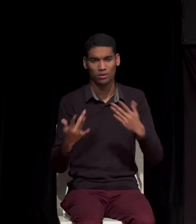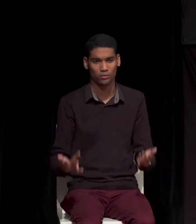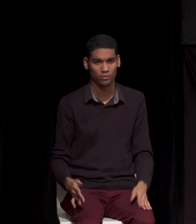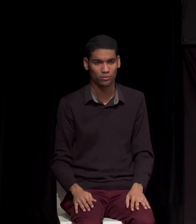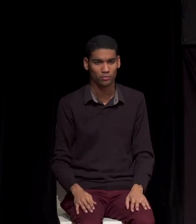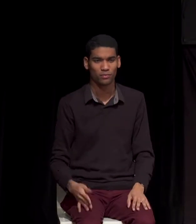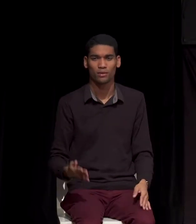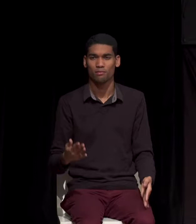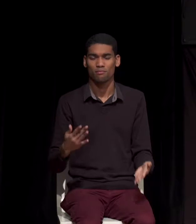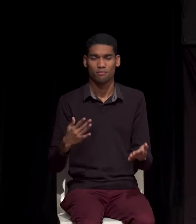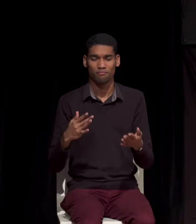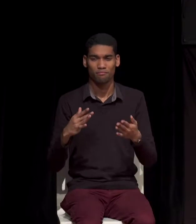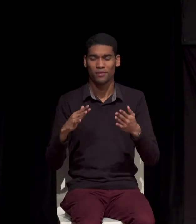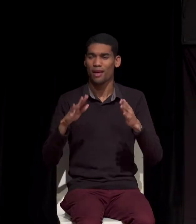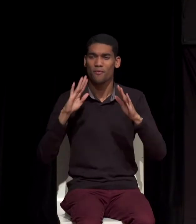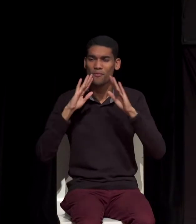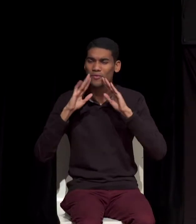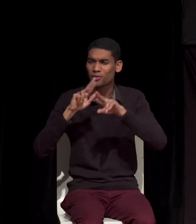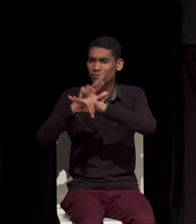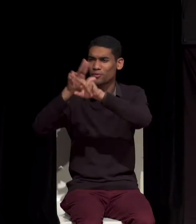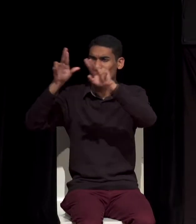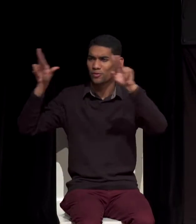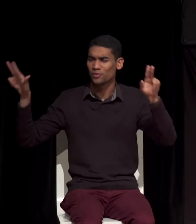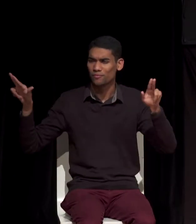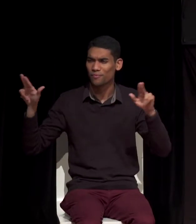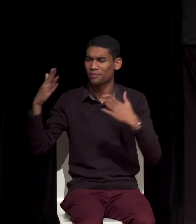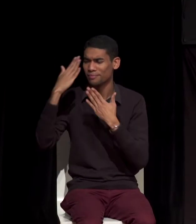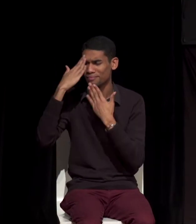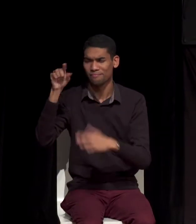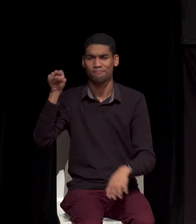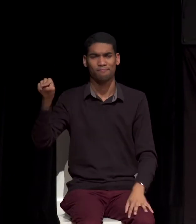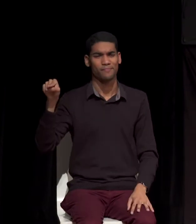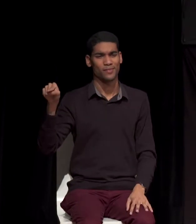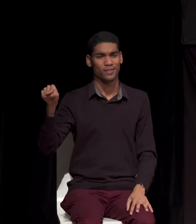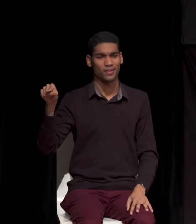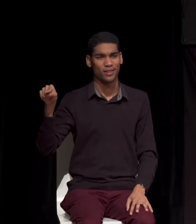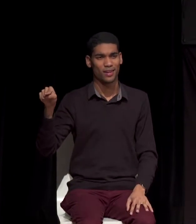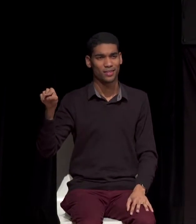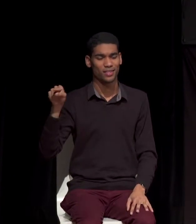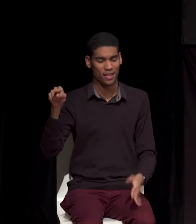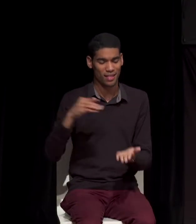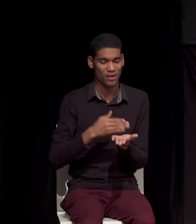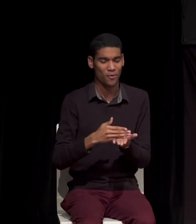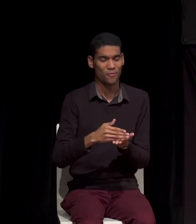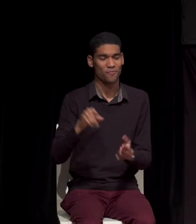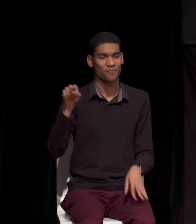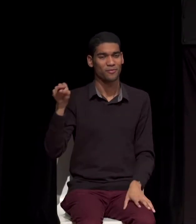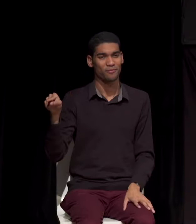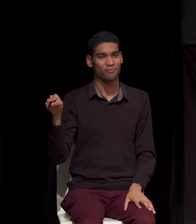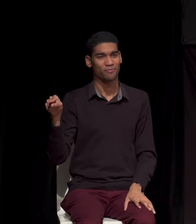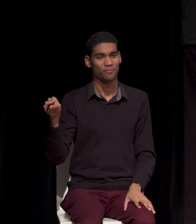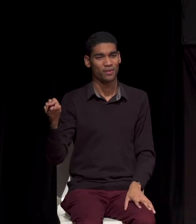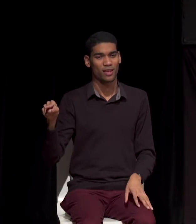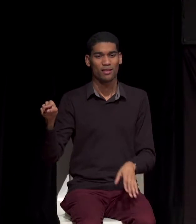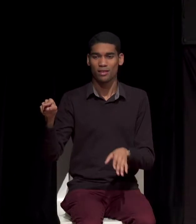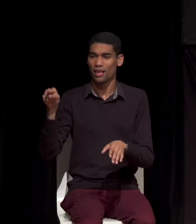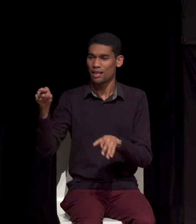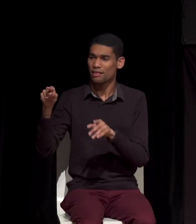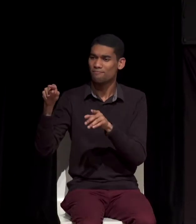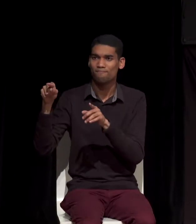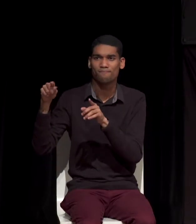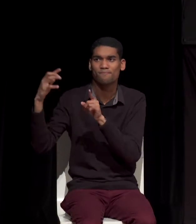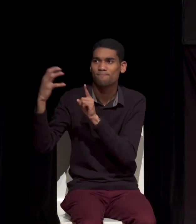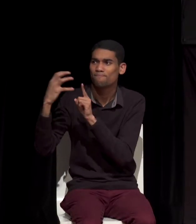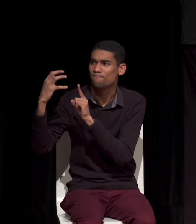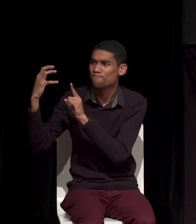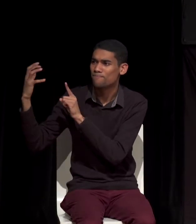As influenciadoras, os influenciadores estão lá, Estão lá, estão